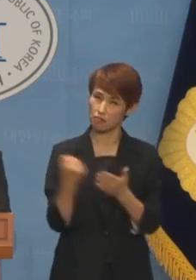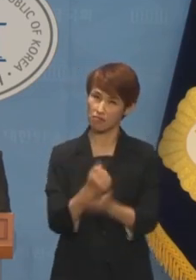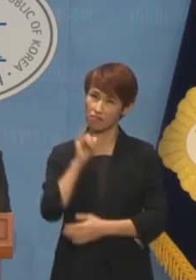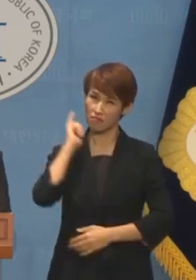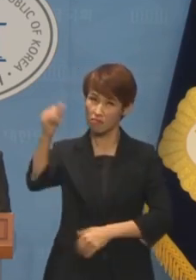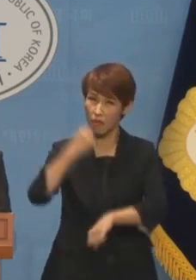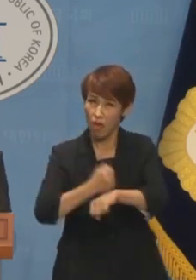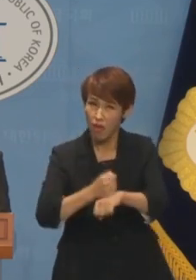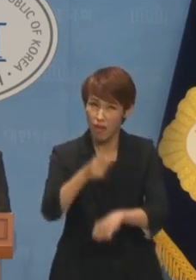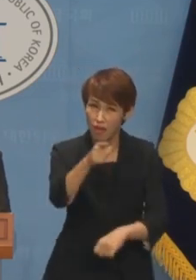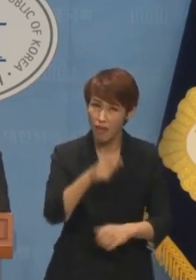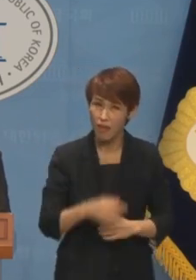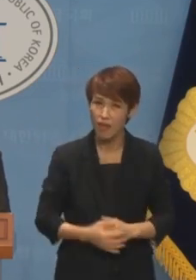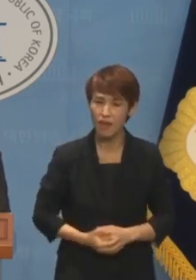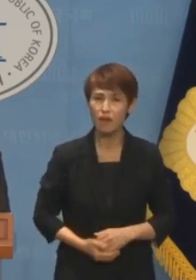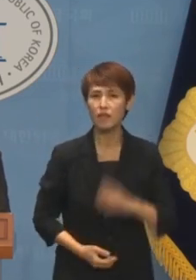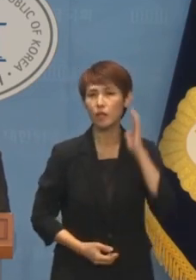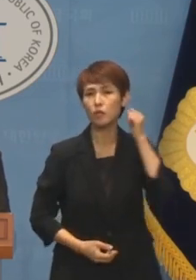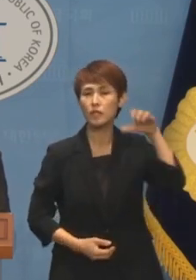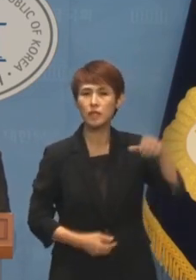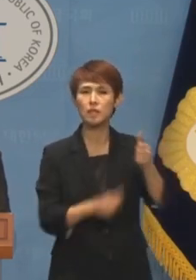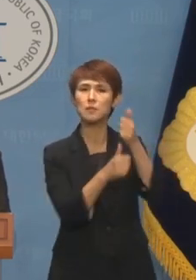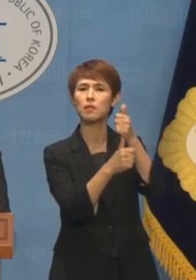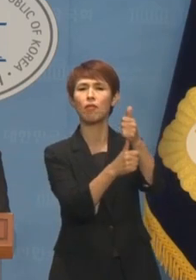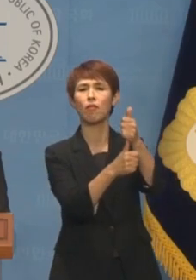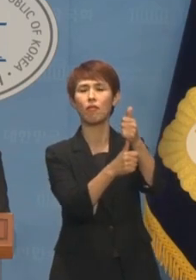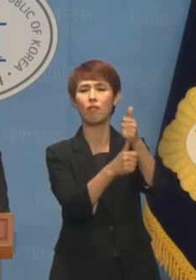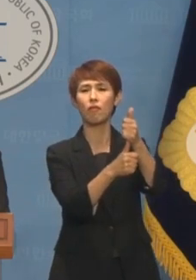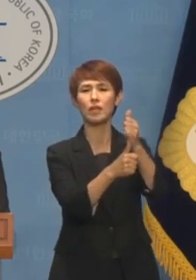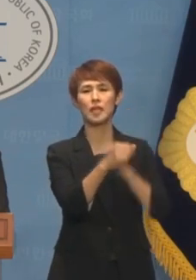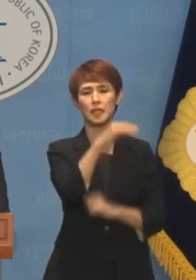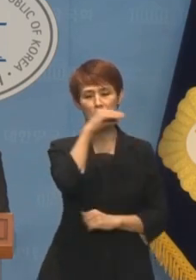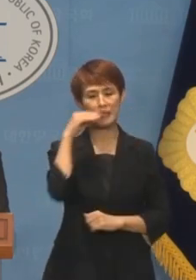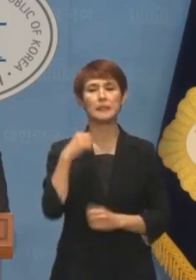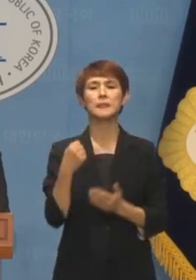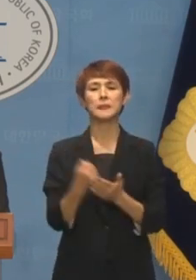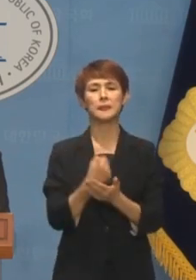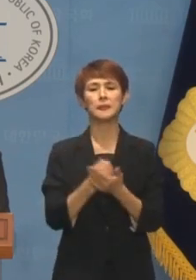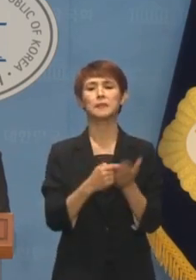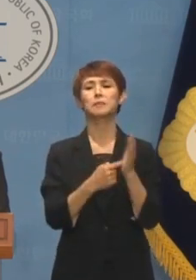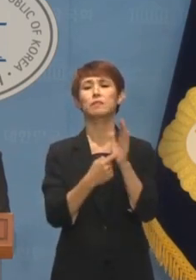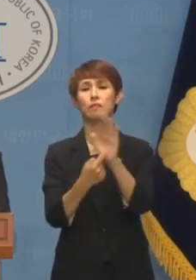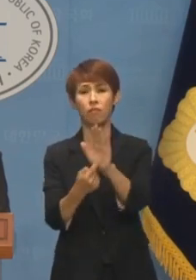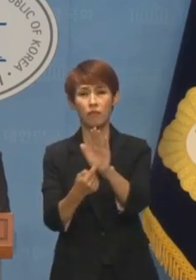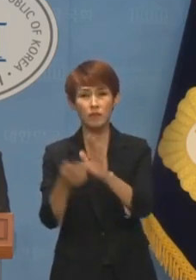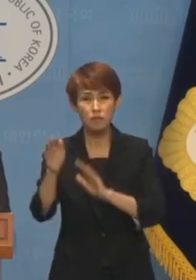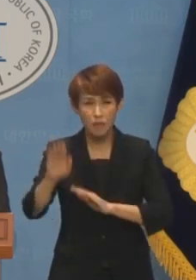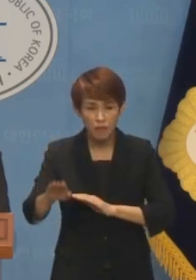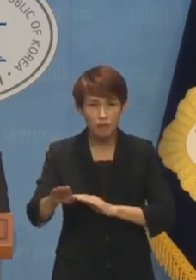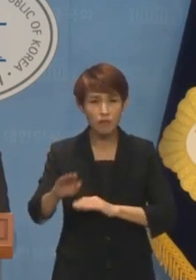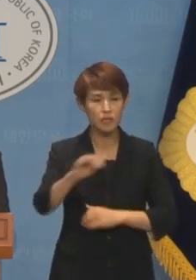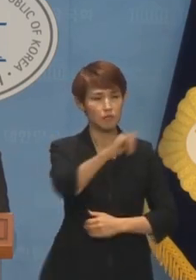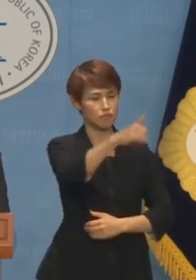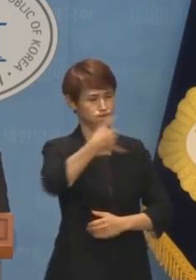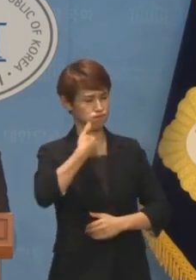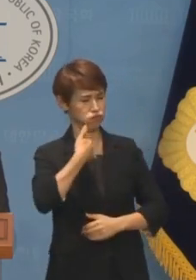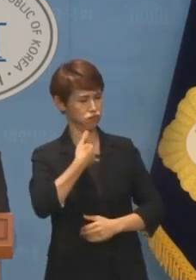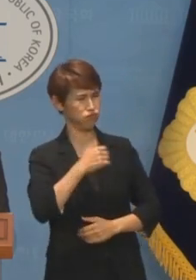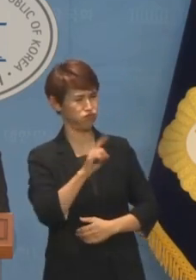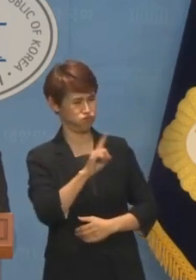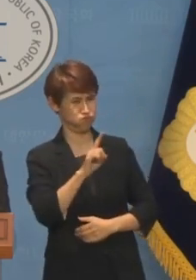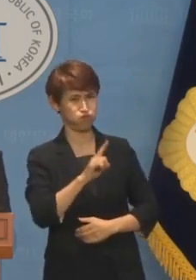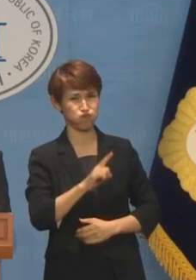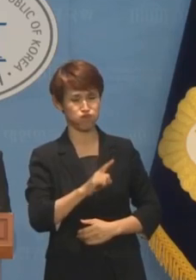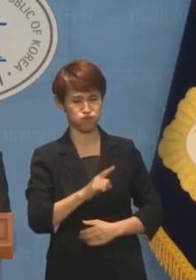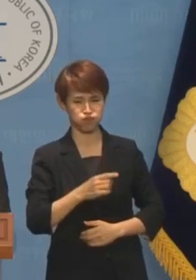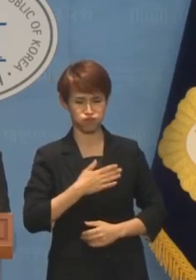겁니까? 대통령실 비서관이 아무리 점잖게 유감을 표명했어도 전화를 받은 언론인들은